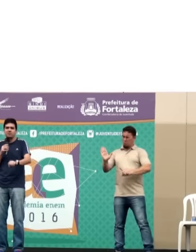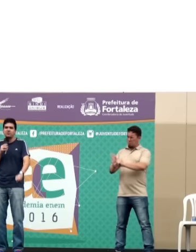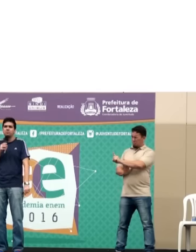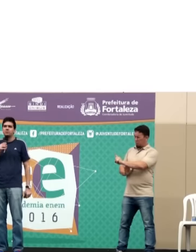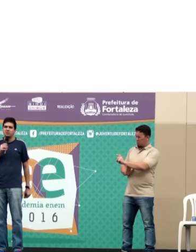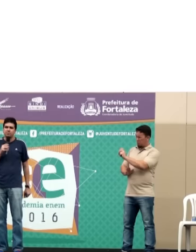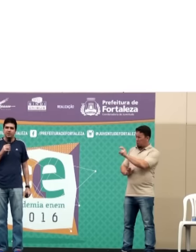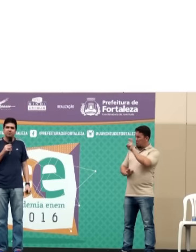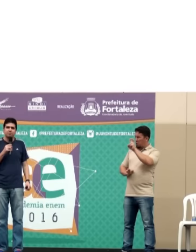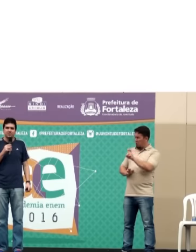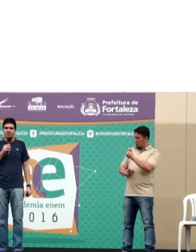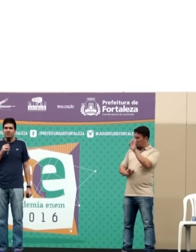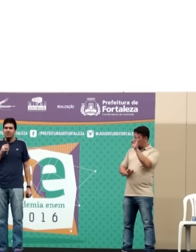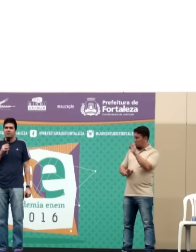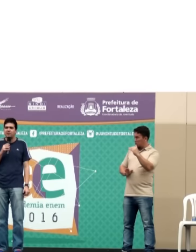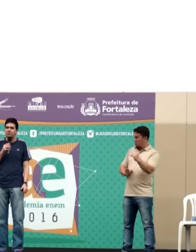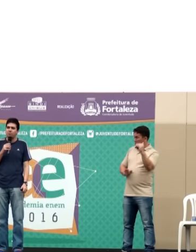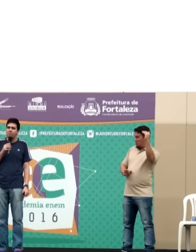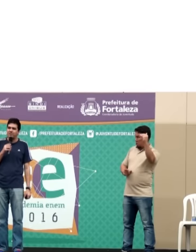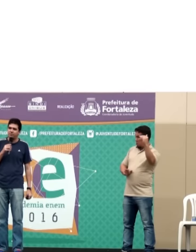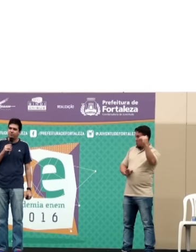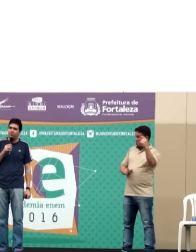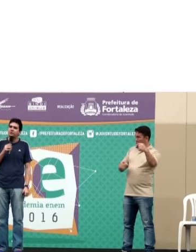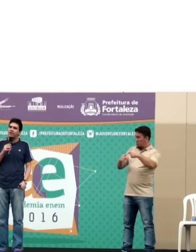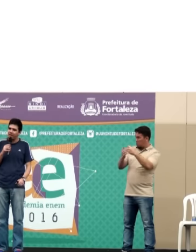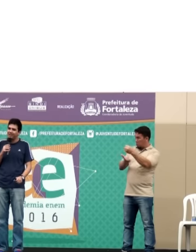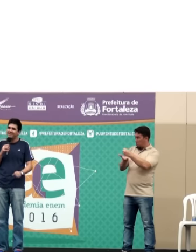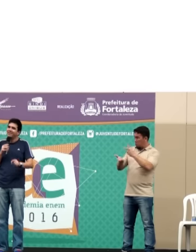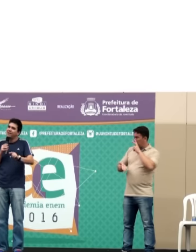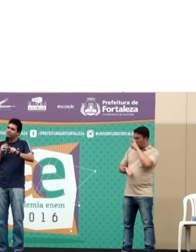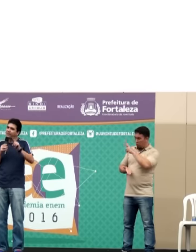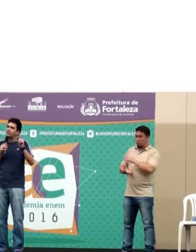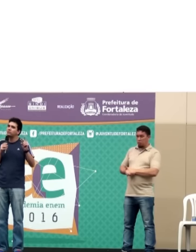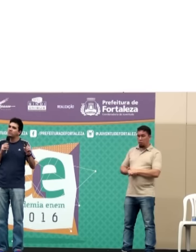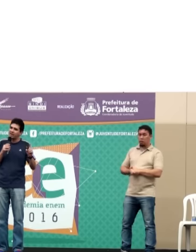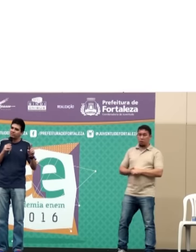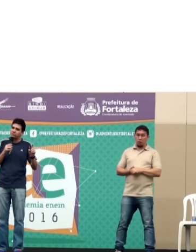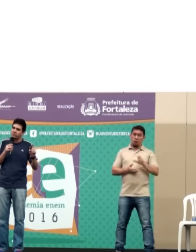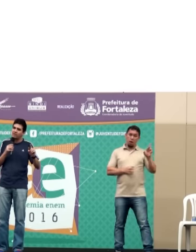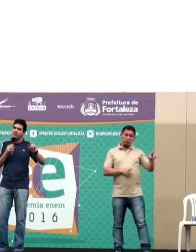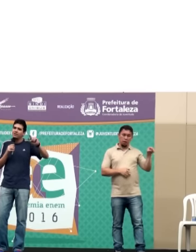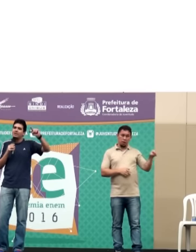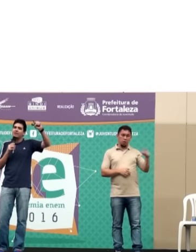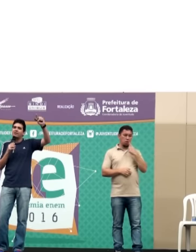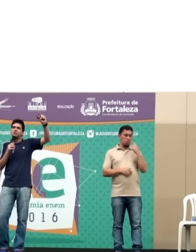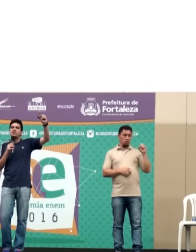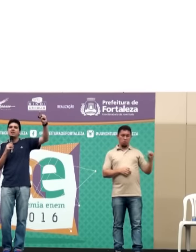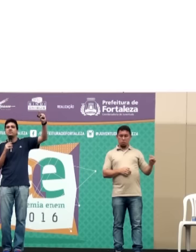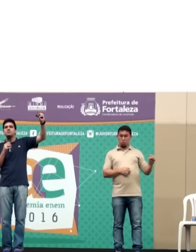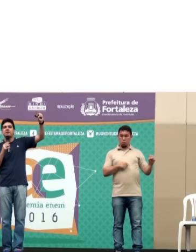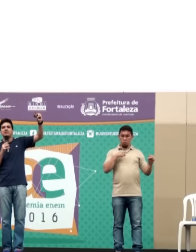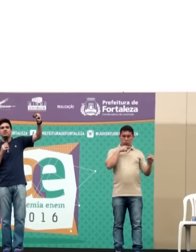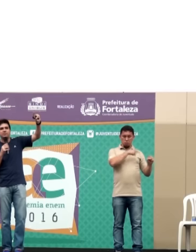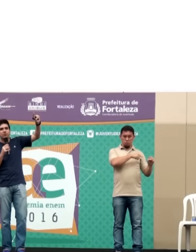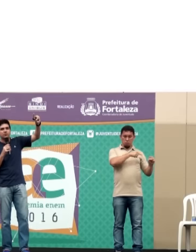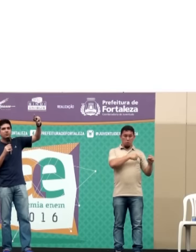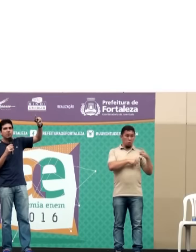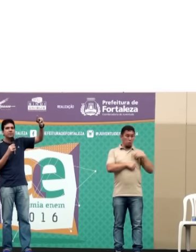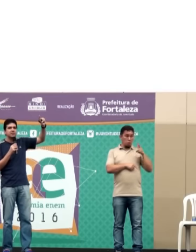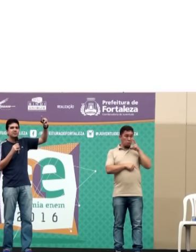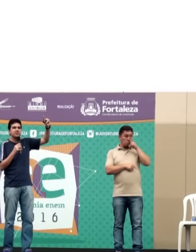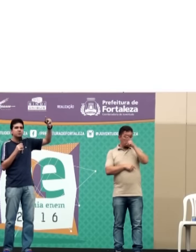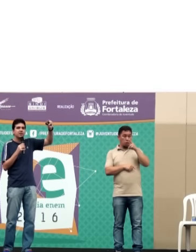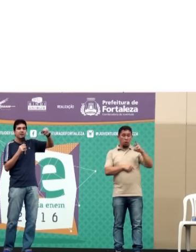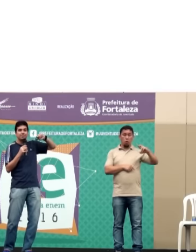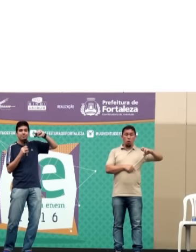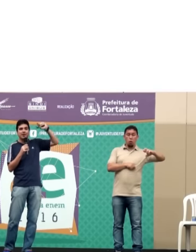maior do que 5% para já ser classificado como base forte? É diferente dos ácidos, né? Lá nos ácidos, para ser forte, o